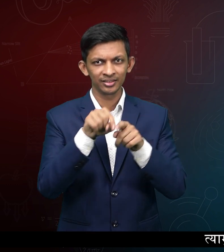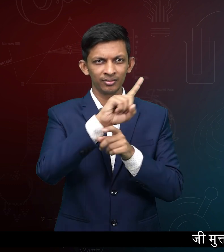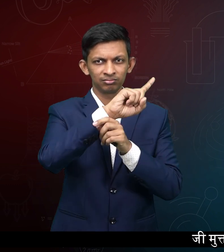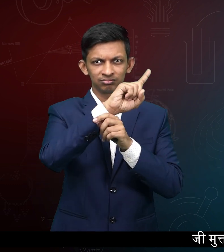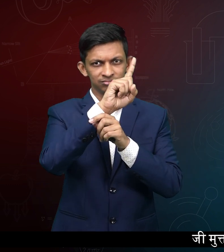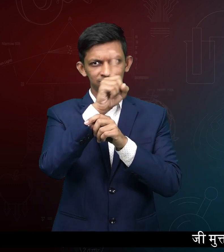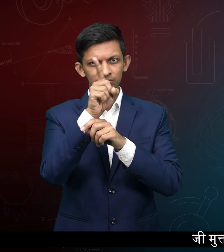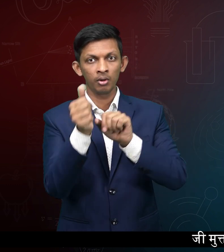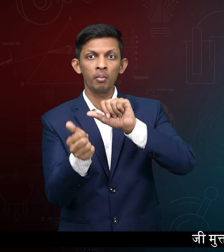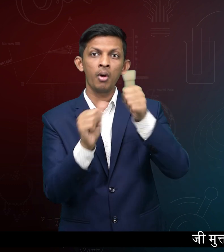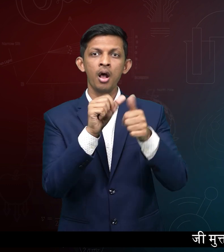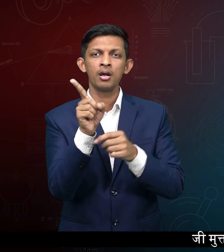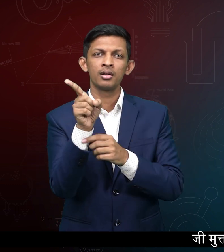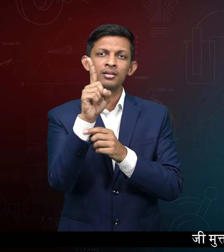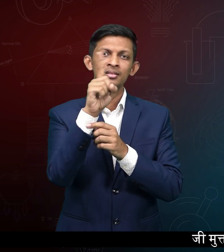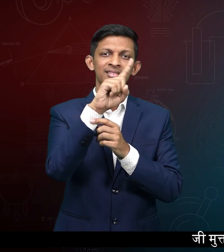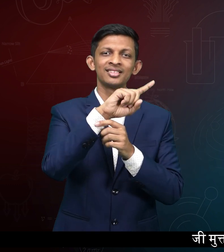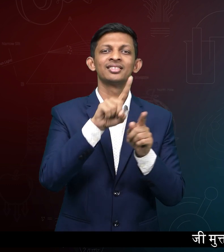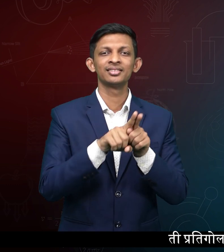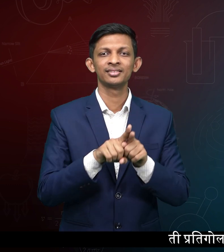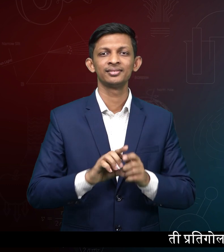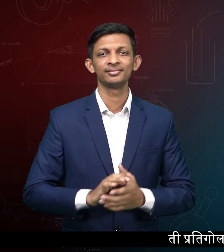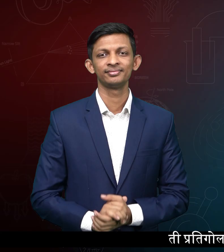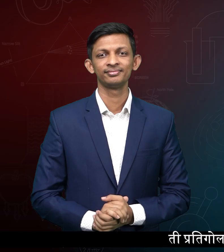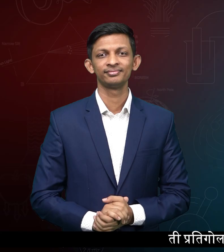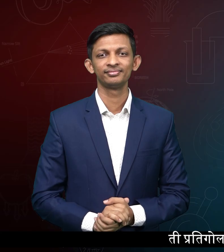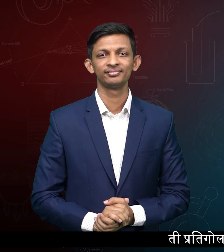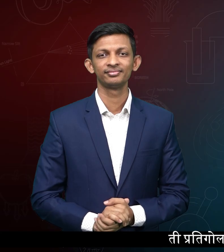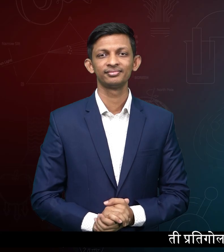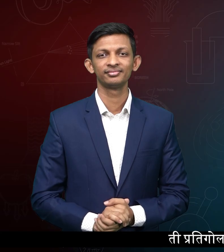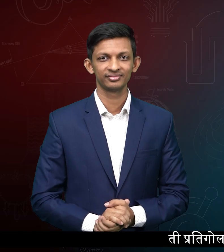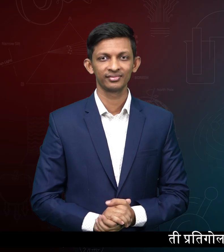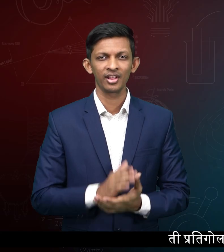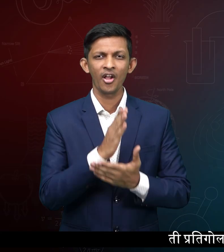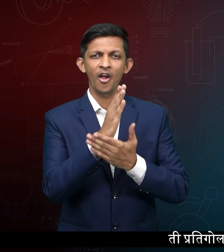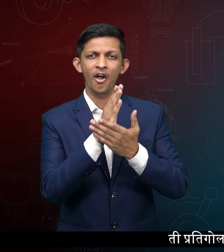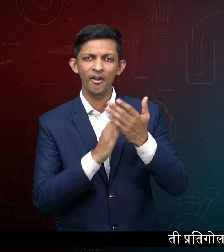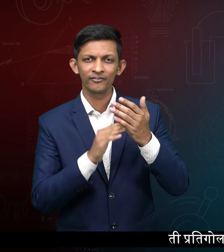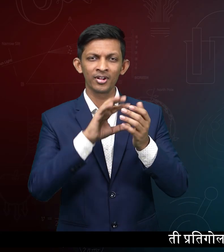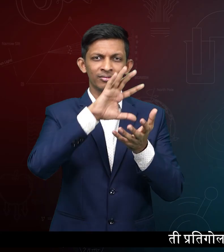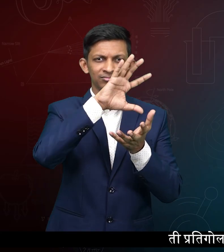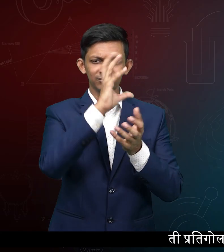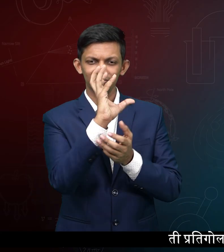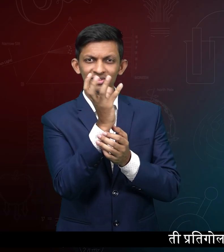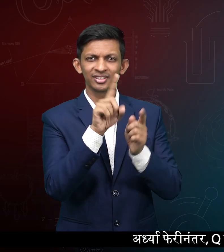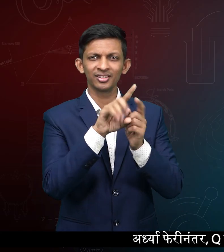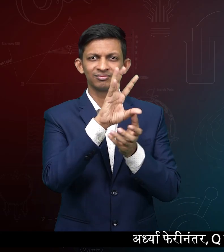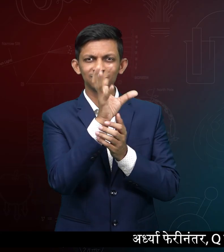जी मुक्तपणे फिरण्यास सक्षम आहे ती प्रतिगोलाकार अँटी क्लॉकवाईज फिरते. अर्ध्या